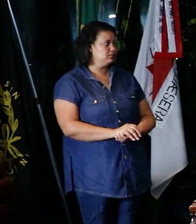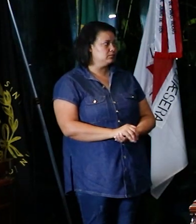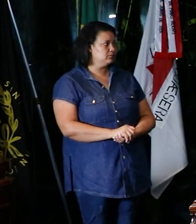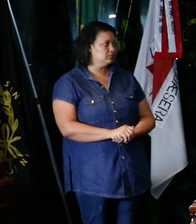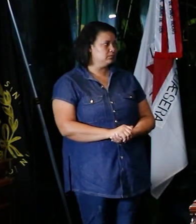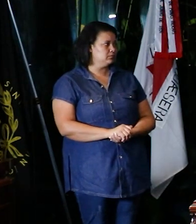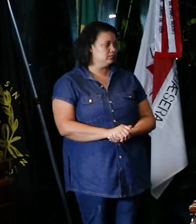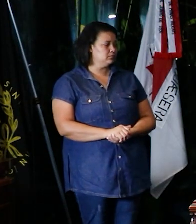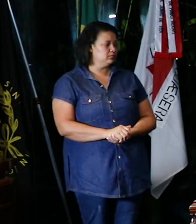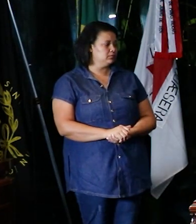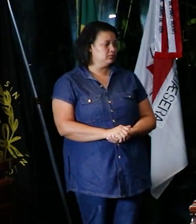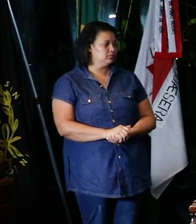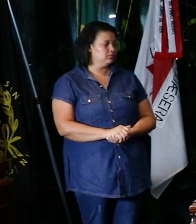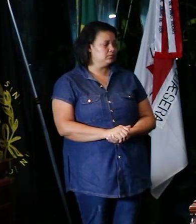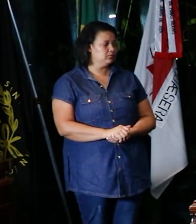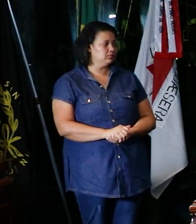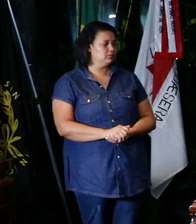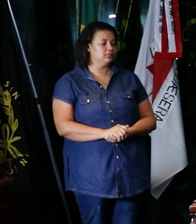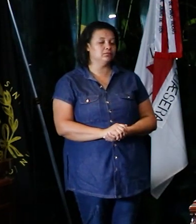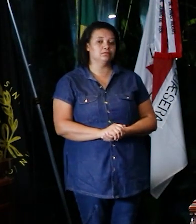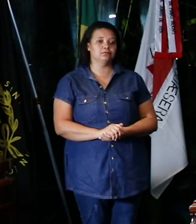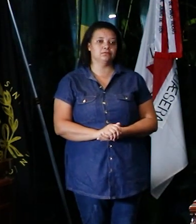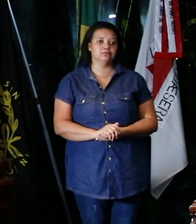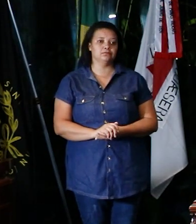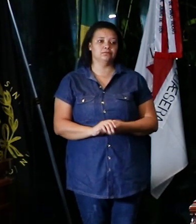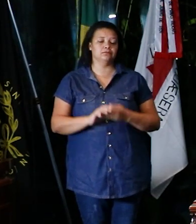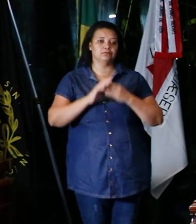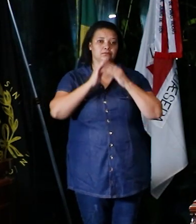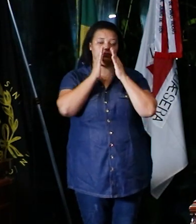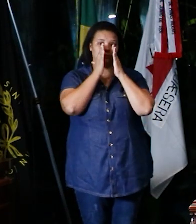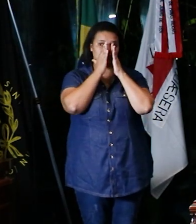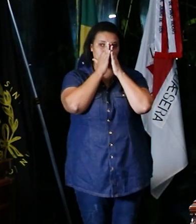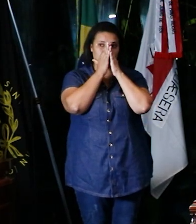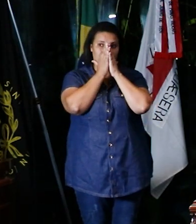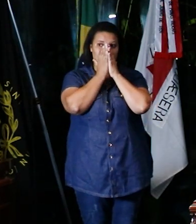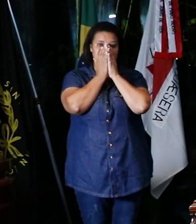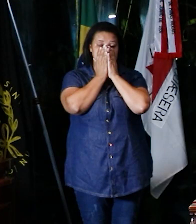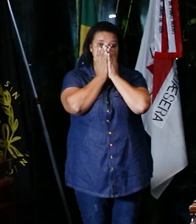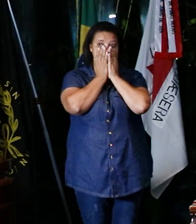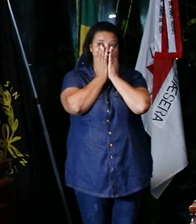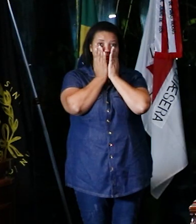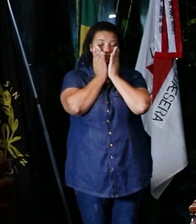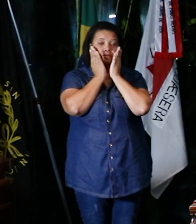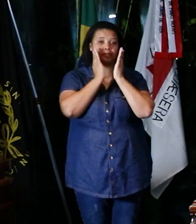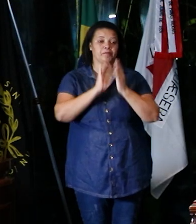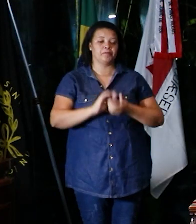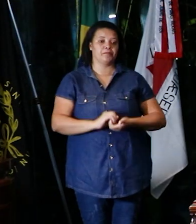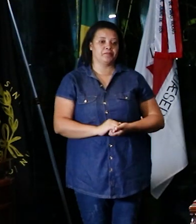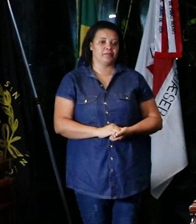de um marido falando... Eu vou achar e depois eu leio. Mas